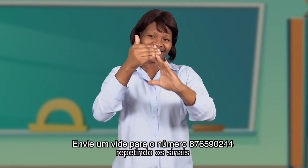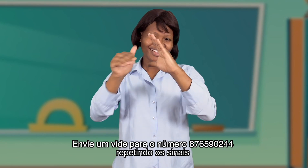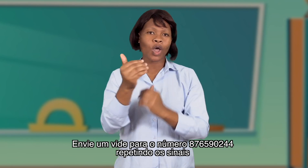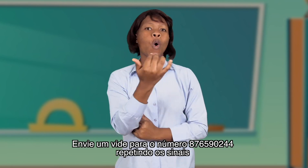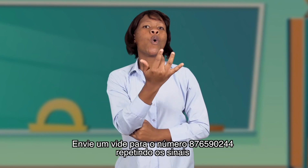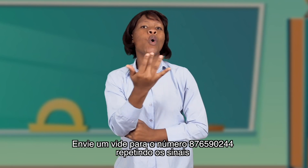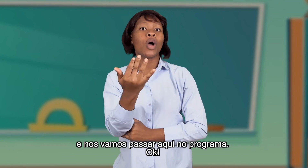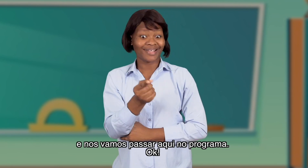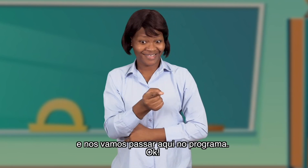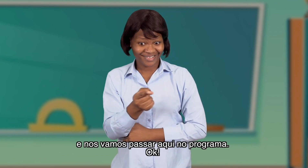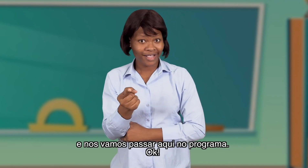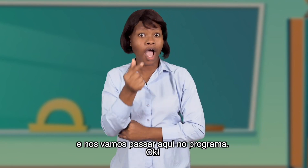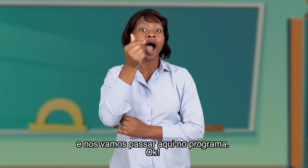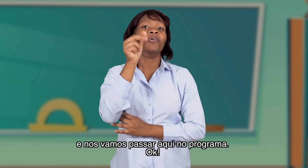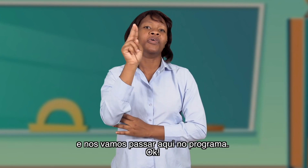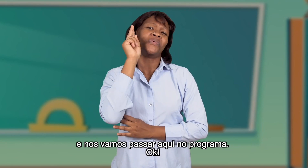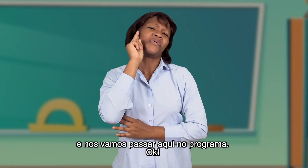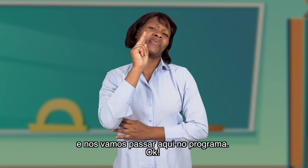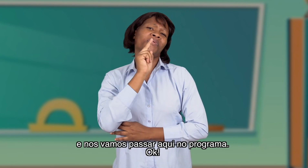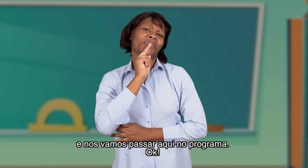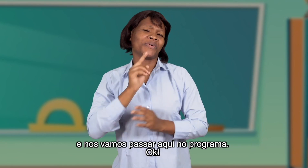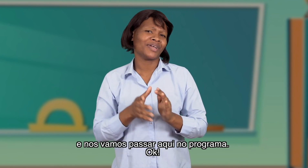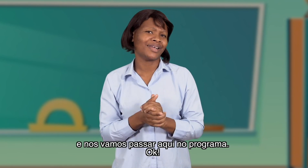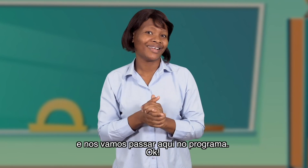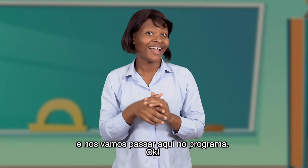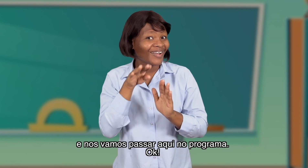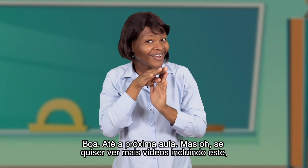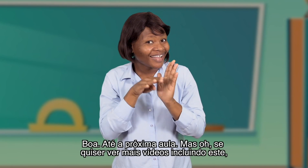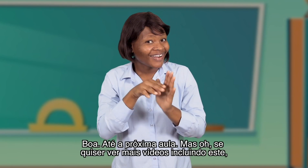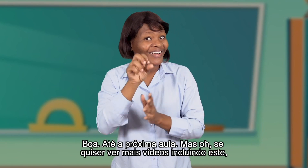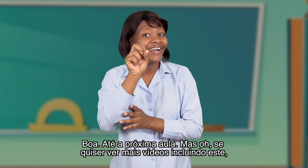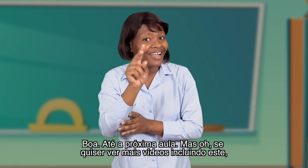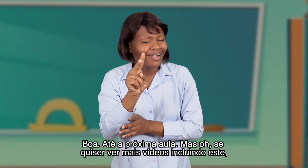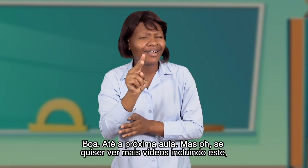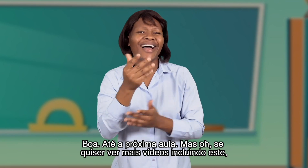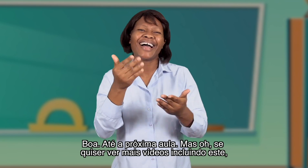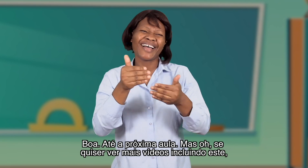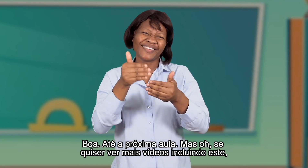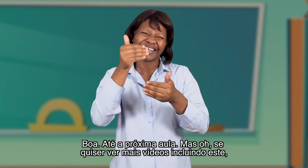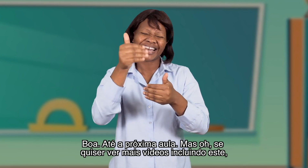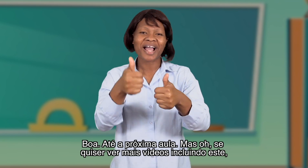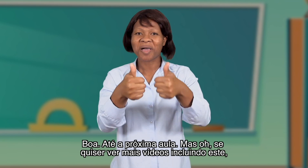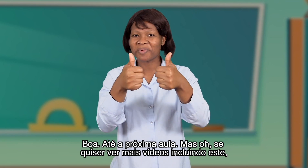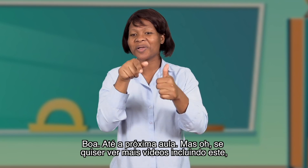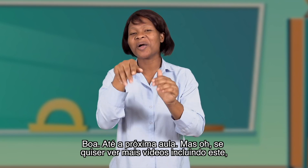os sinais e nós vamos passar aqui no programa Ok? Boa! Até a próxima aula